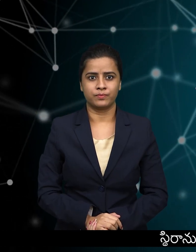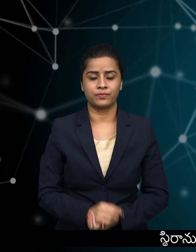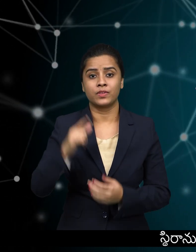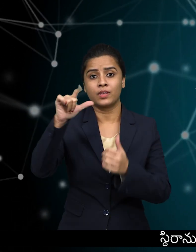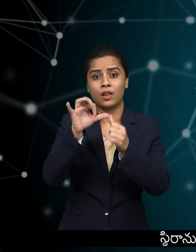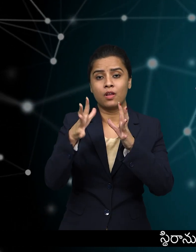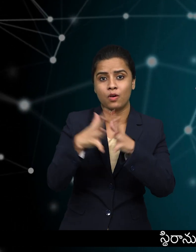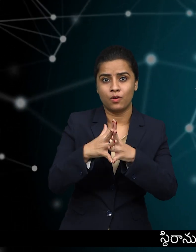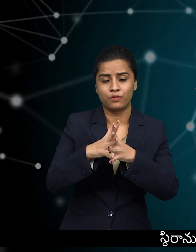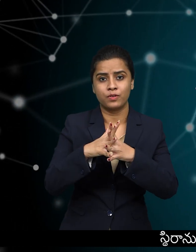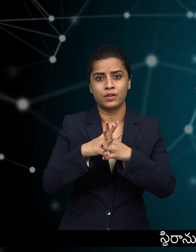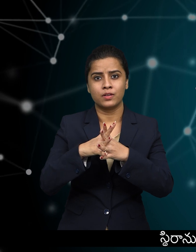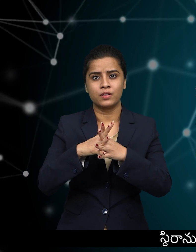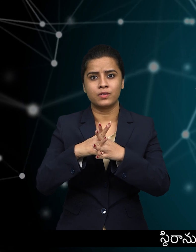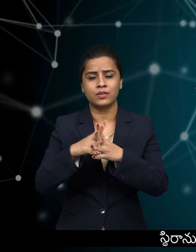స్థిరానుపాత నియమం,